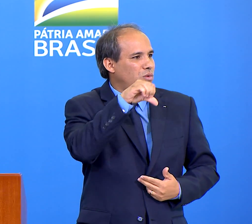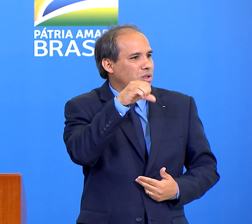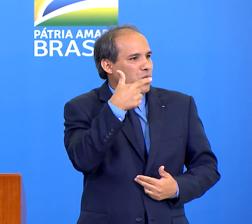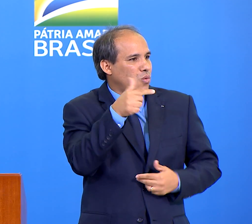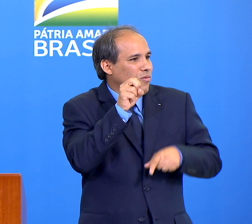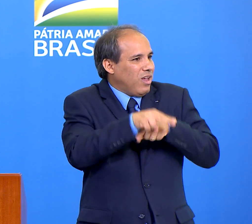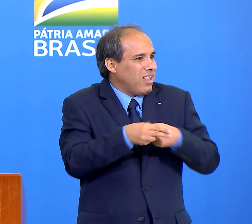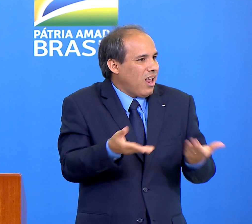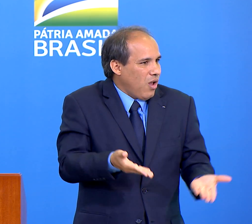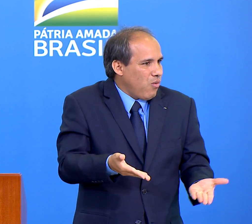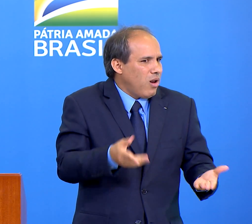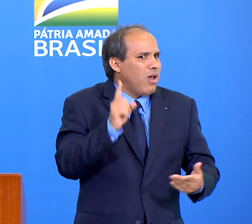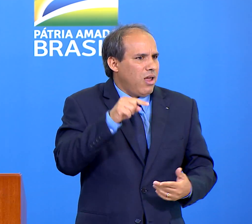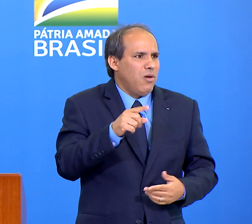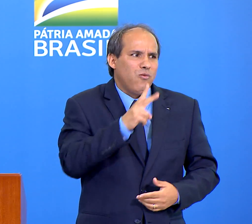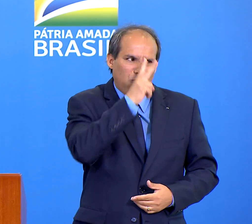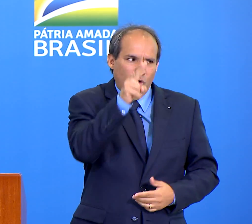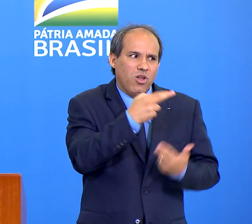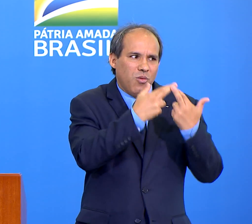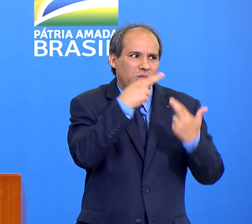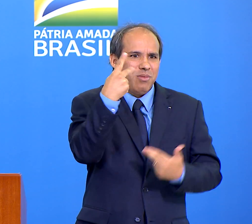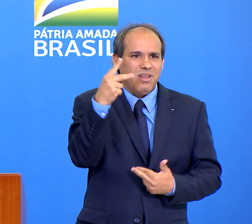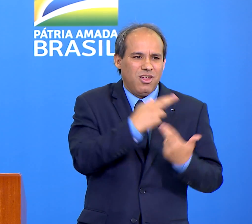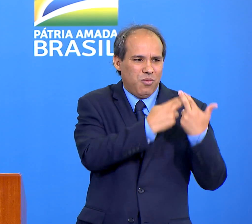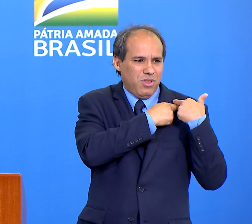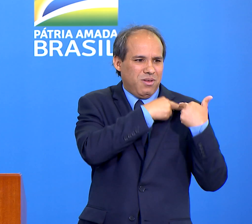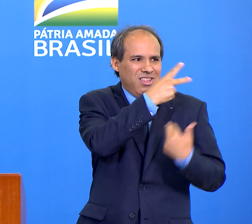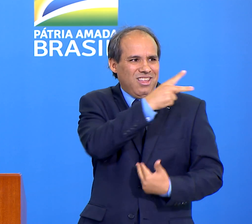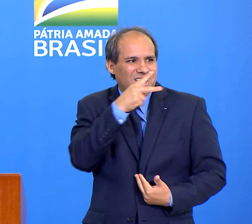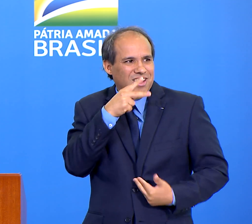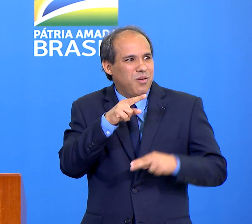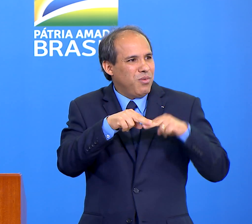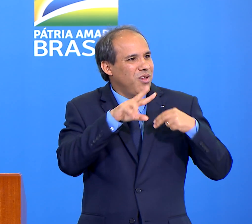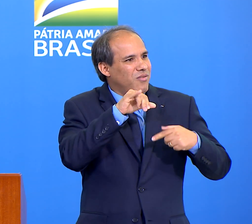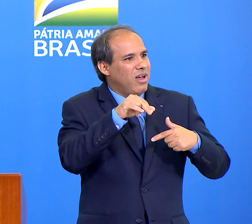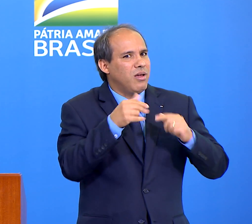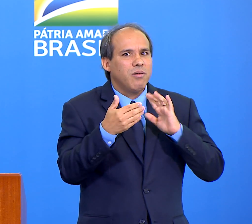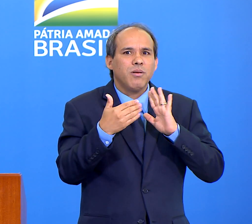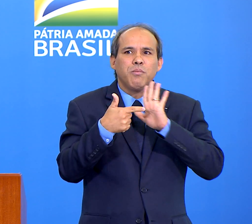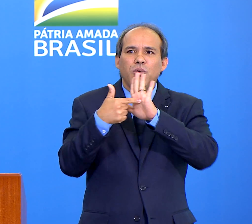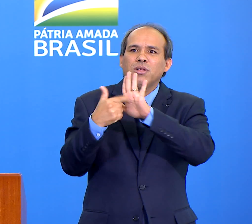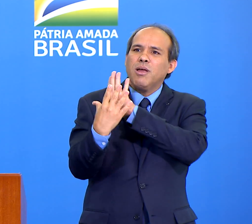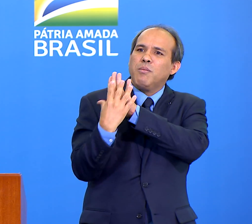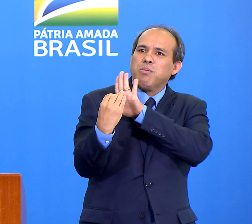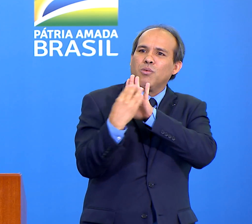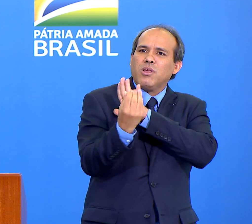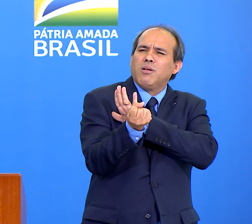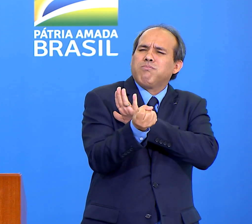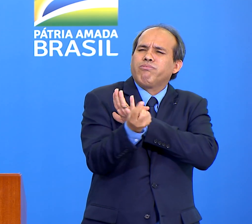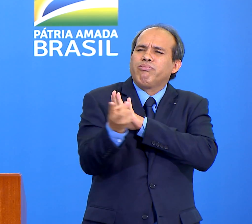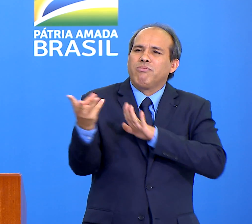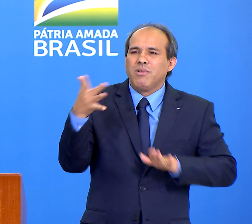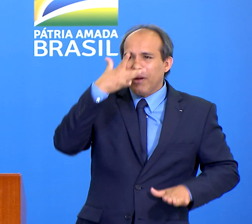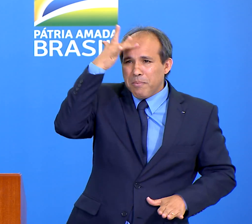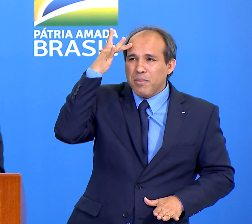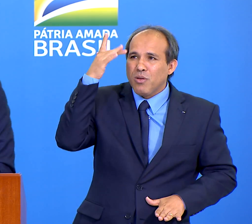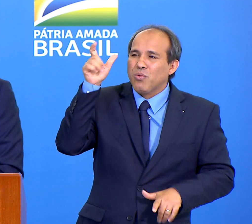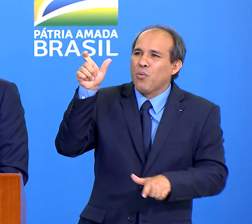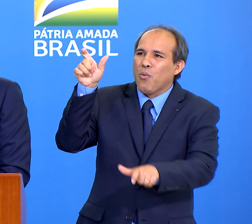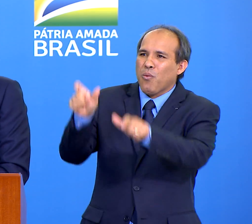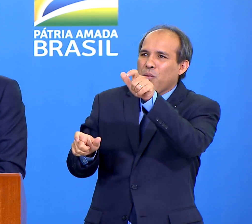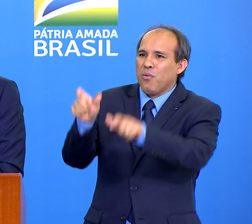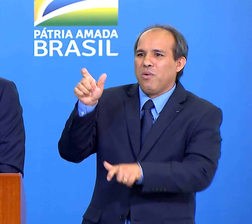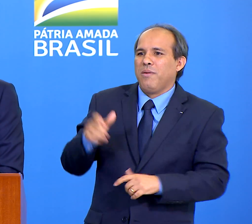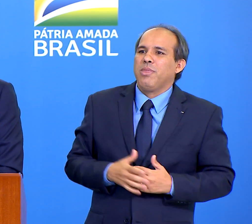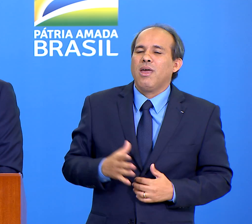entrando agora é muito grande porque vocês vão servir de exemplo para várias pessoas que